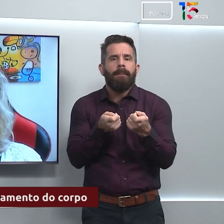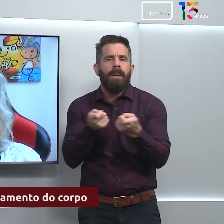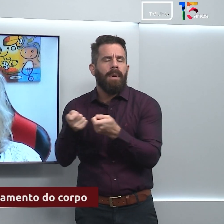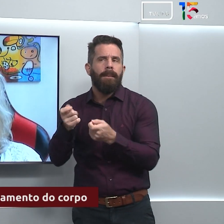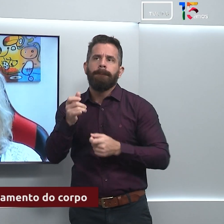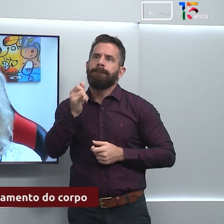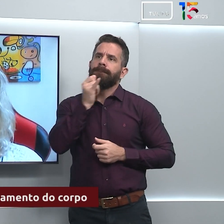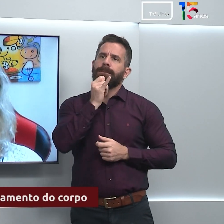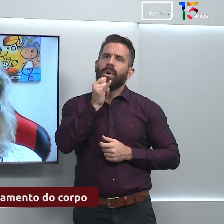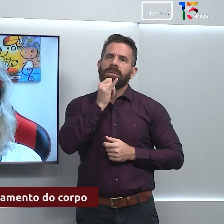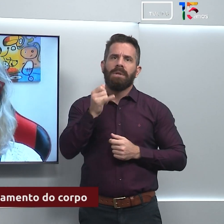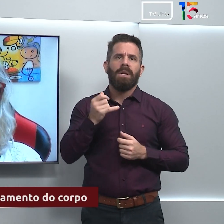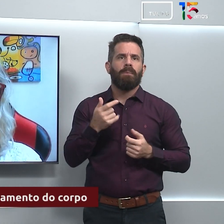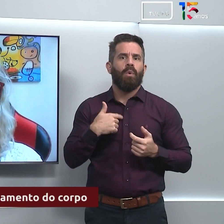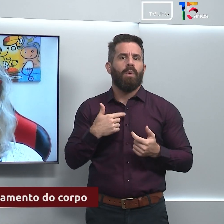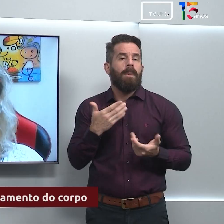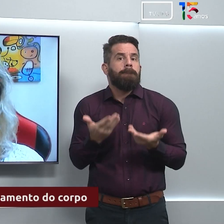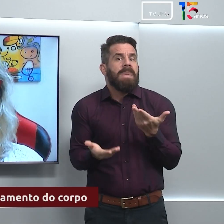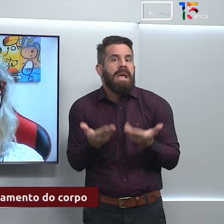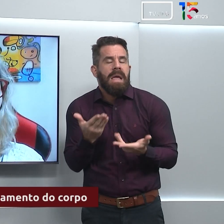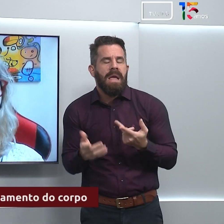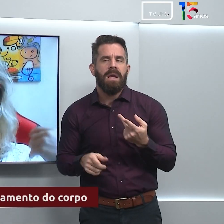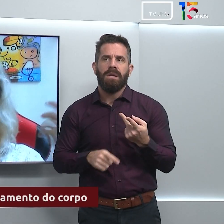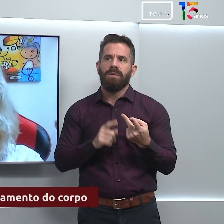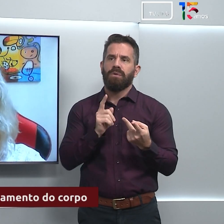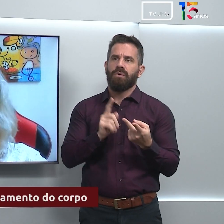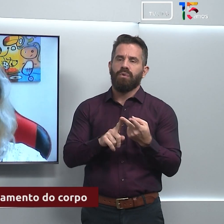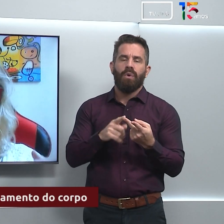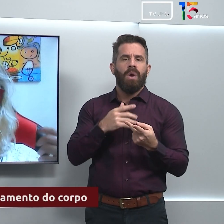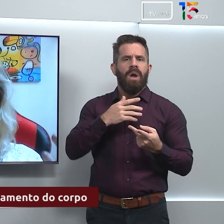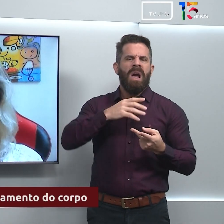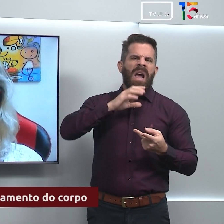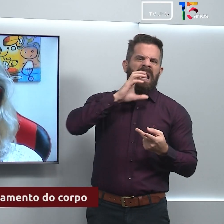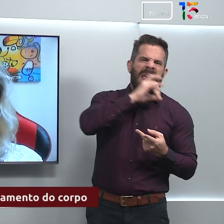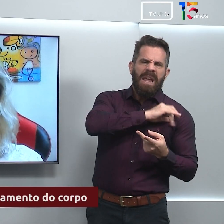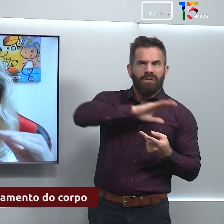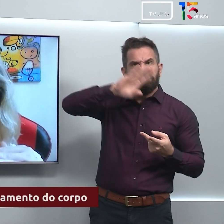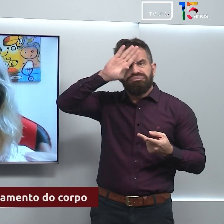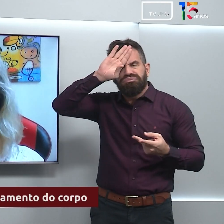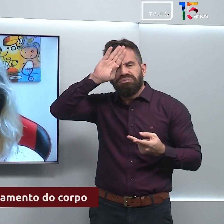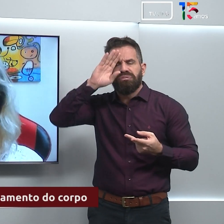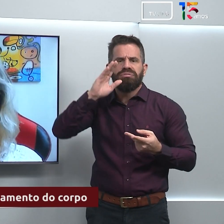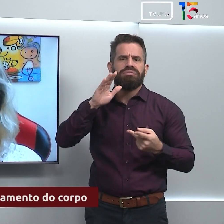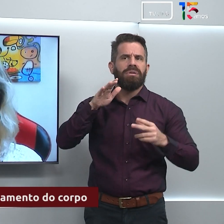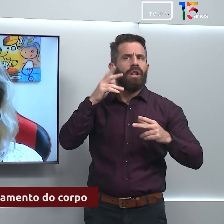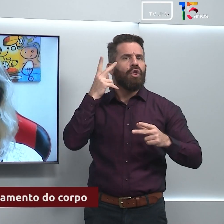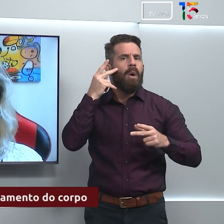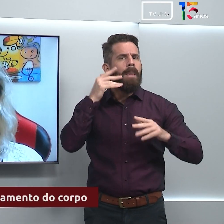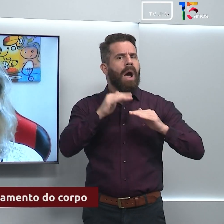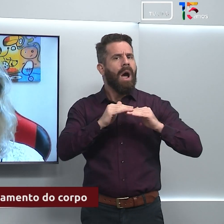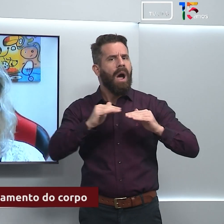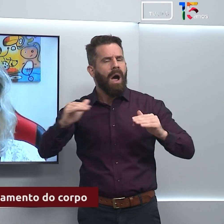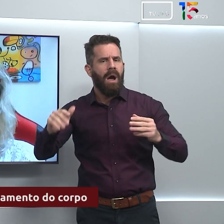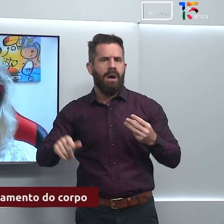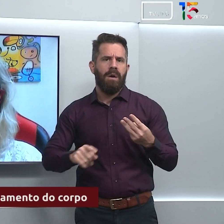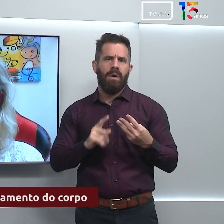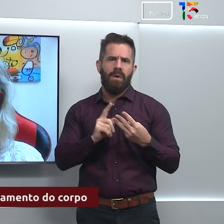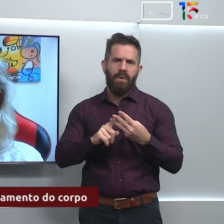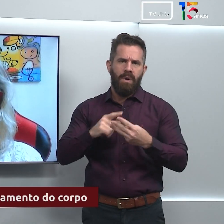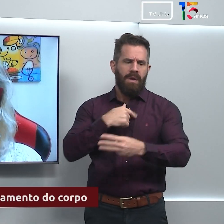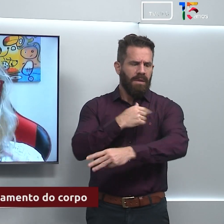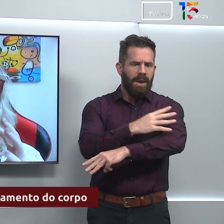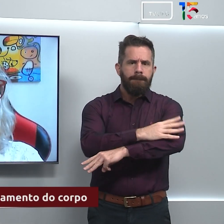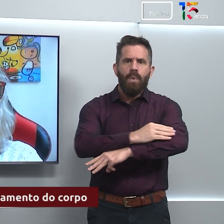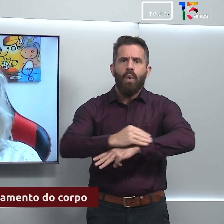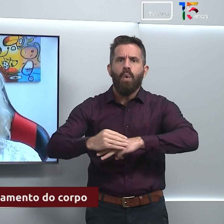peso, temperatura, fome, construção de músculos, etc., dentro de uma faixa de normalidade. A gente geralmente se